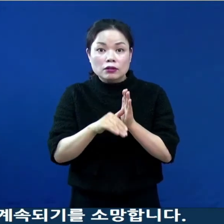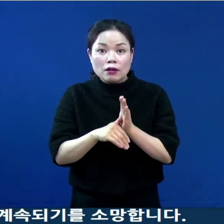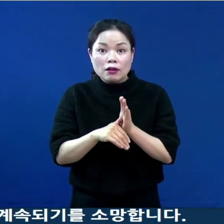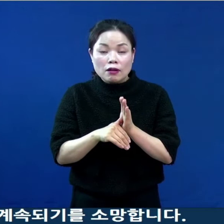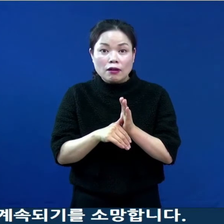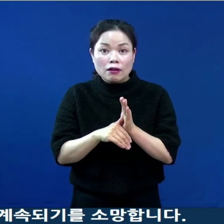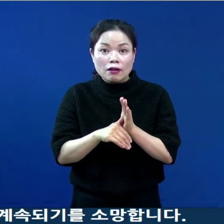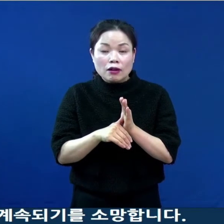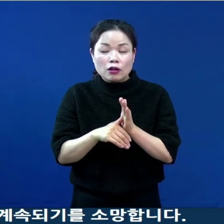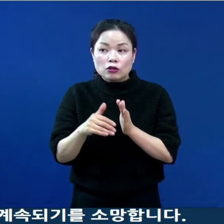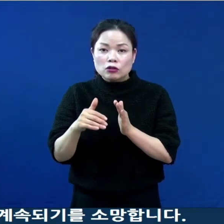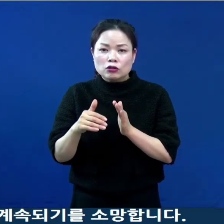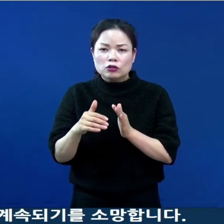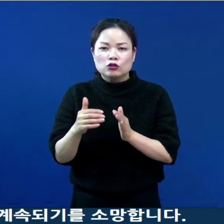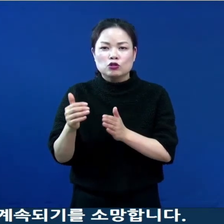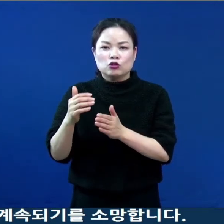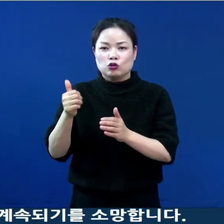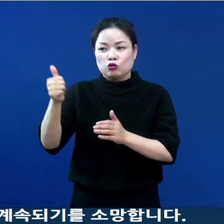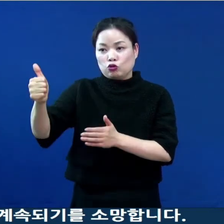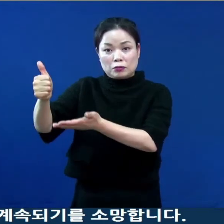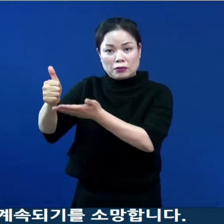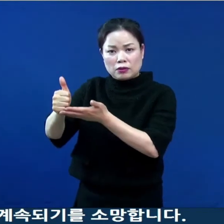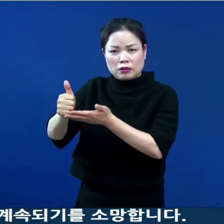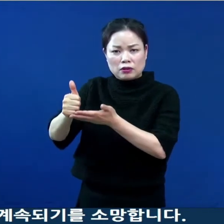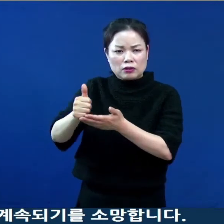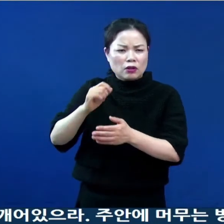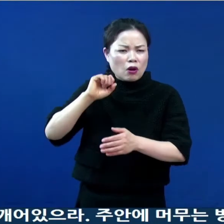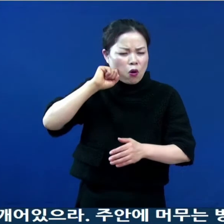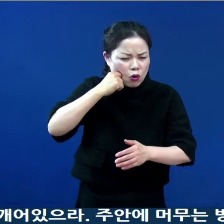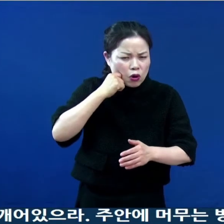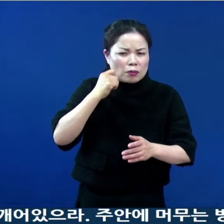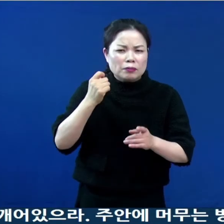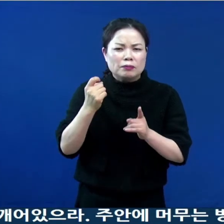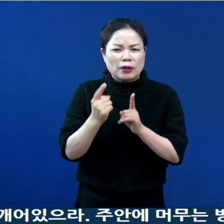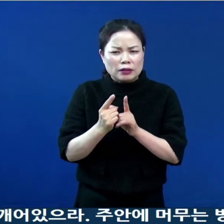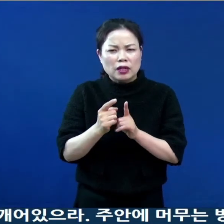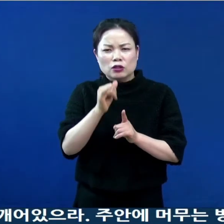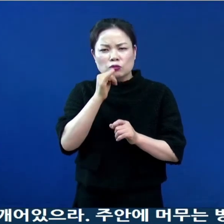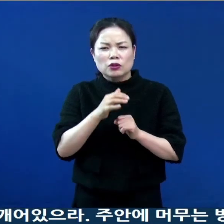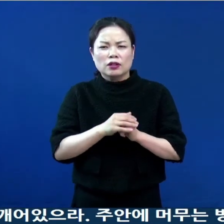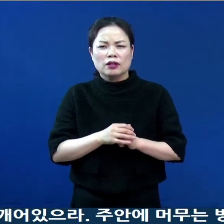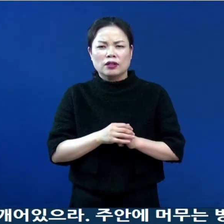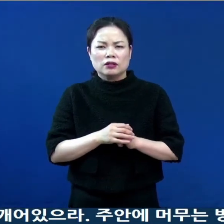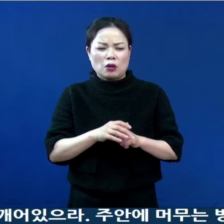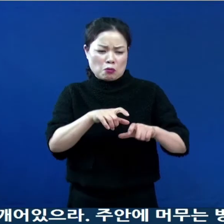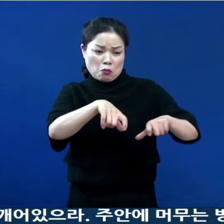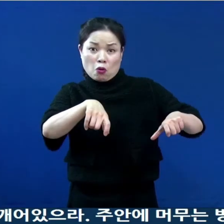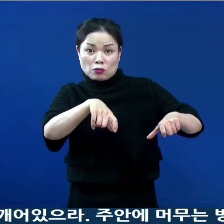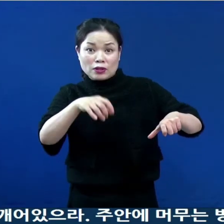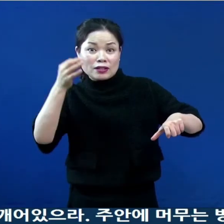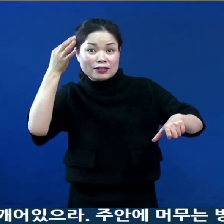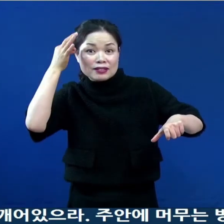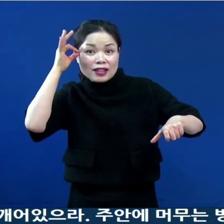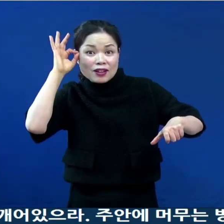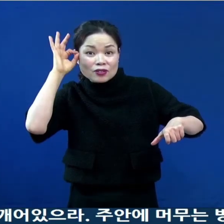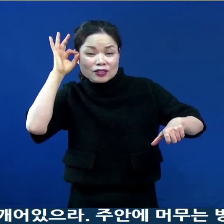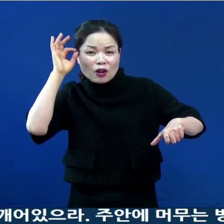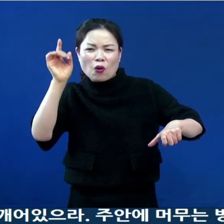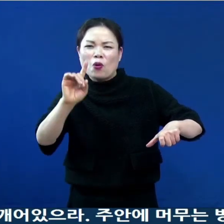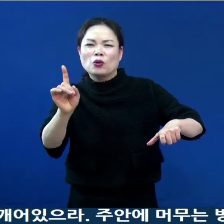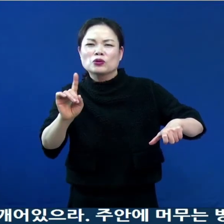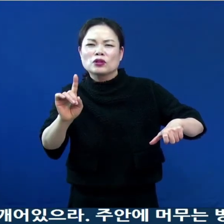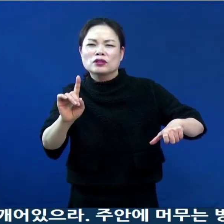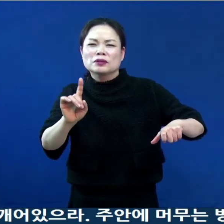이것은 주인을 맞이하거나 어려운 일을 맞이할 준비가 하여라, 이런 뜻도 있고요. 가장 보편적으로 깨어있으란 말은